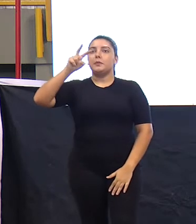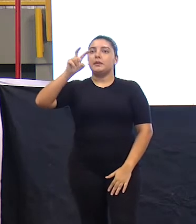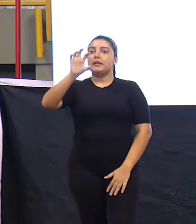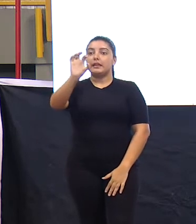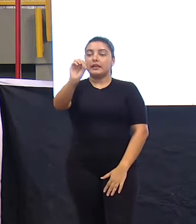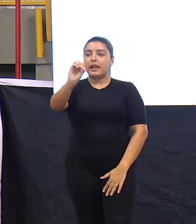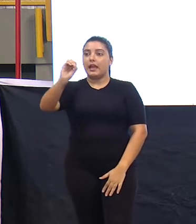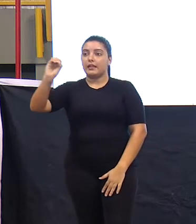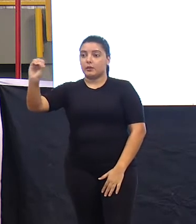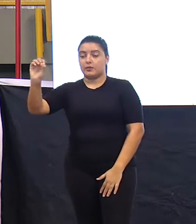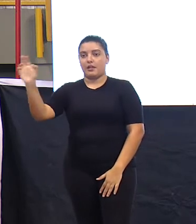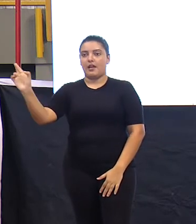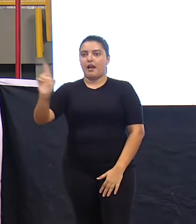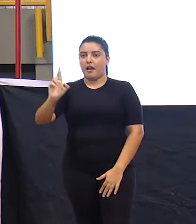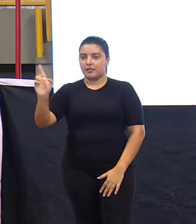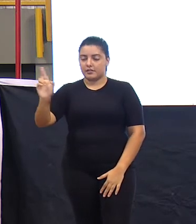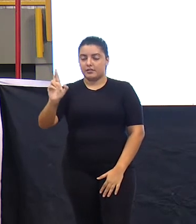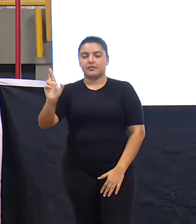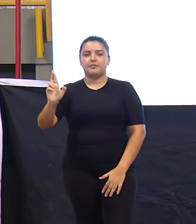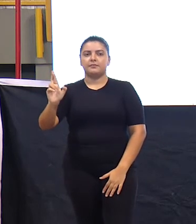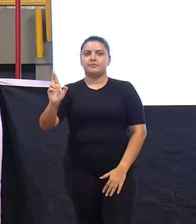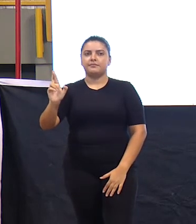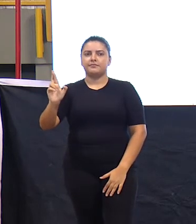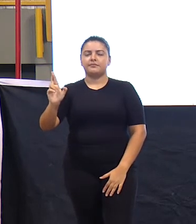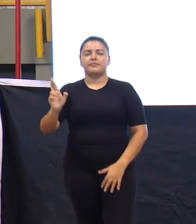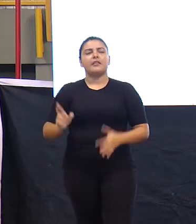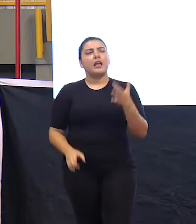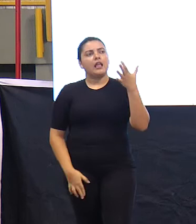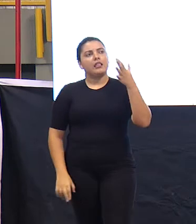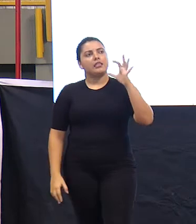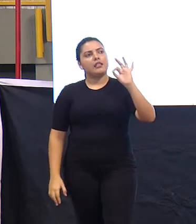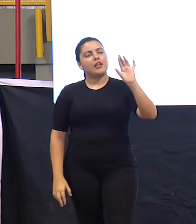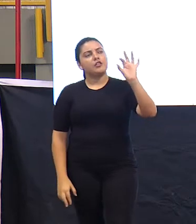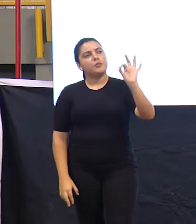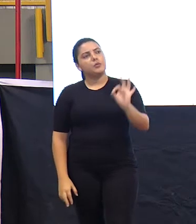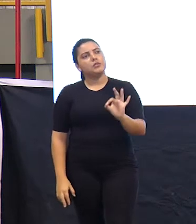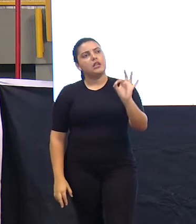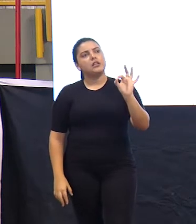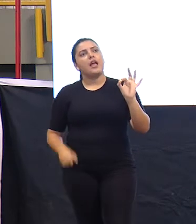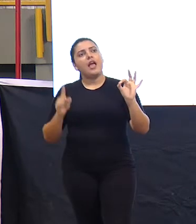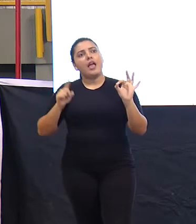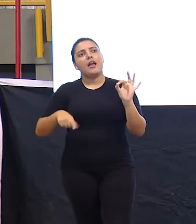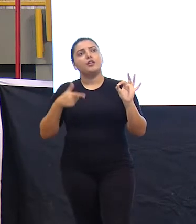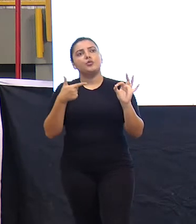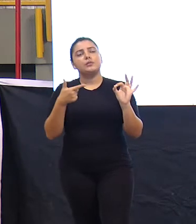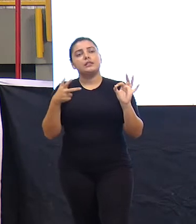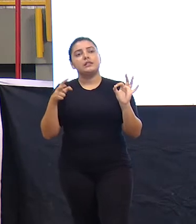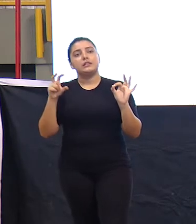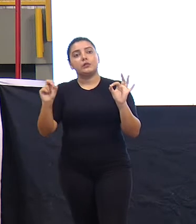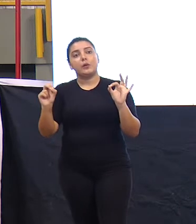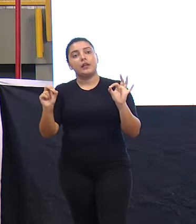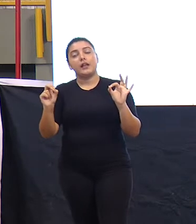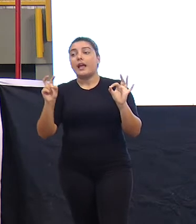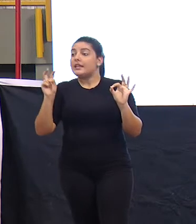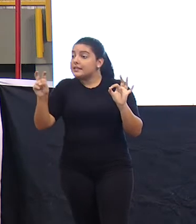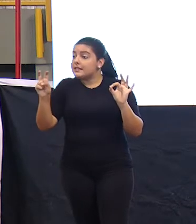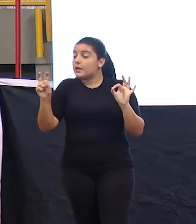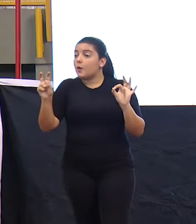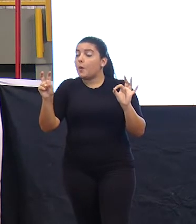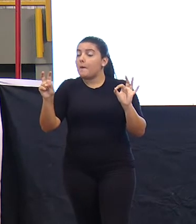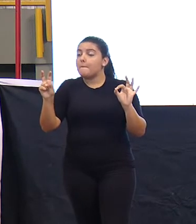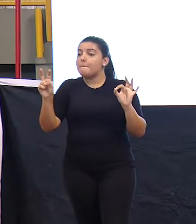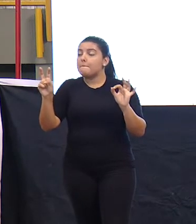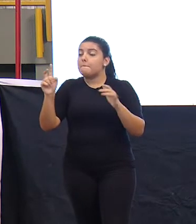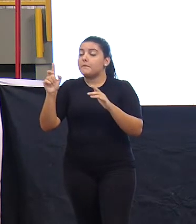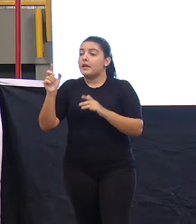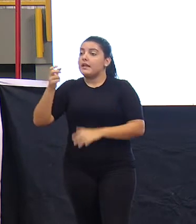R$2.500, aí você pensa, bom, 10% é 250, 5% é a